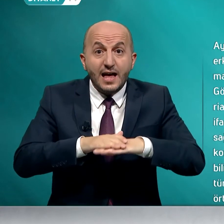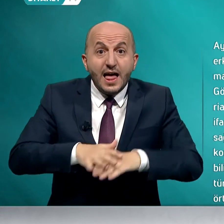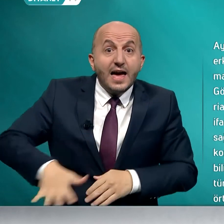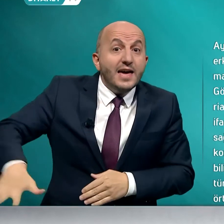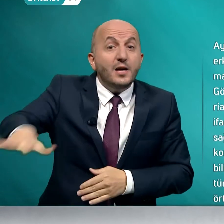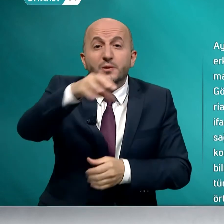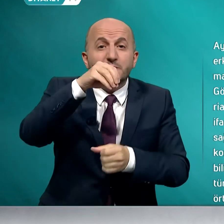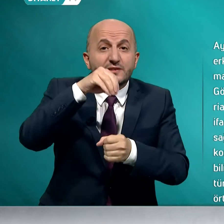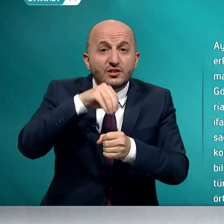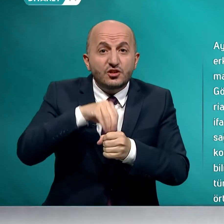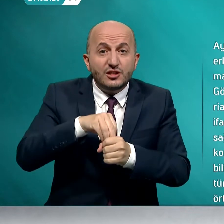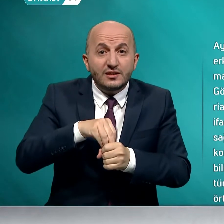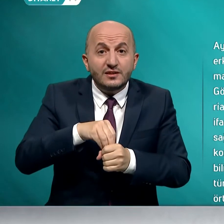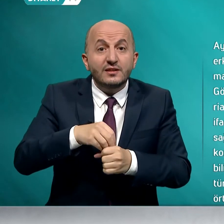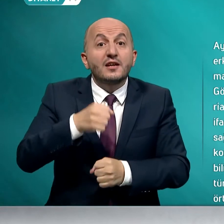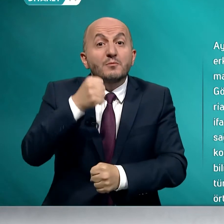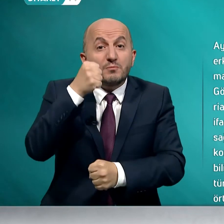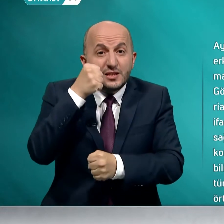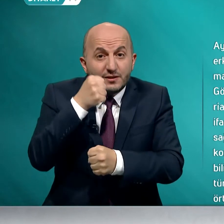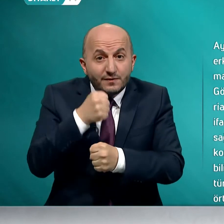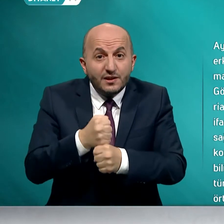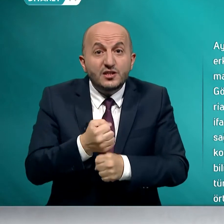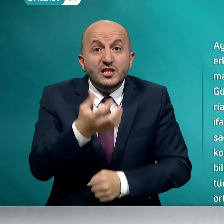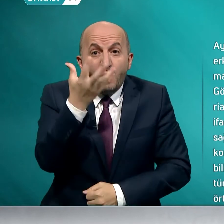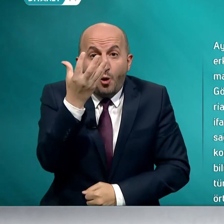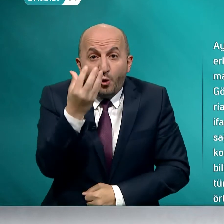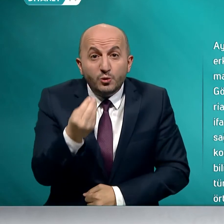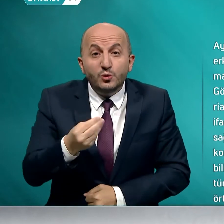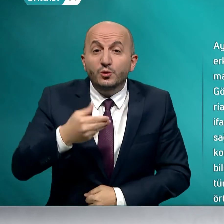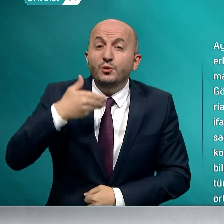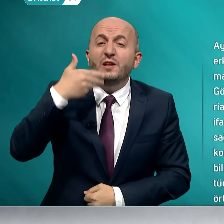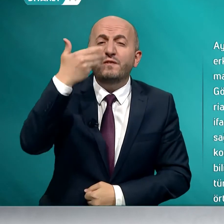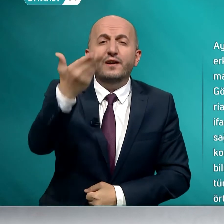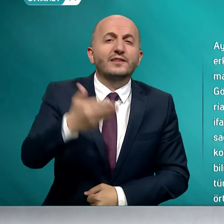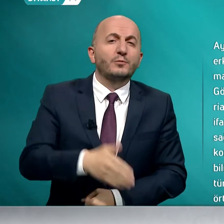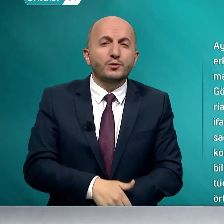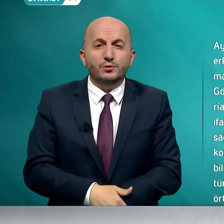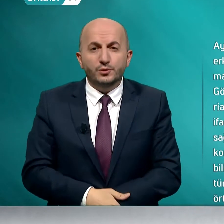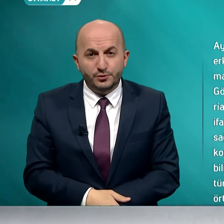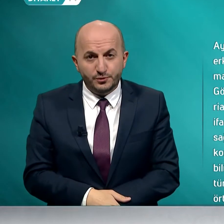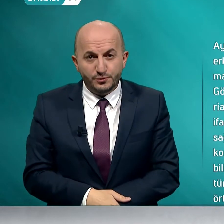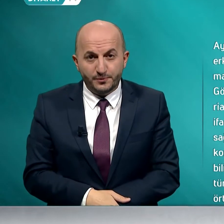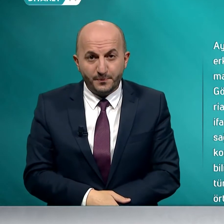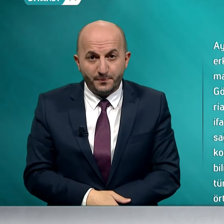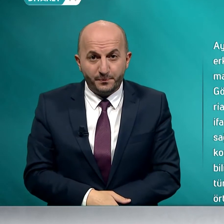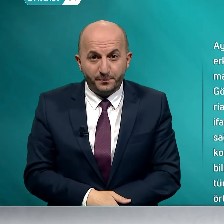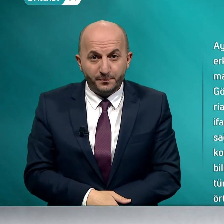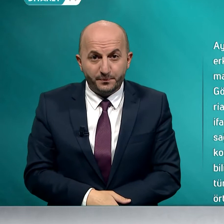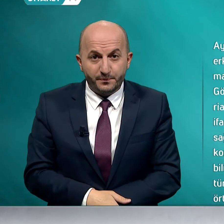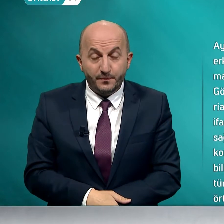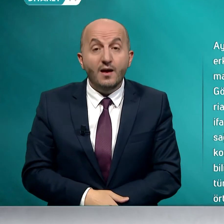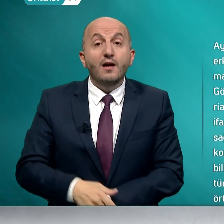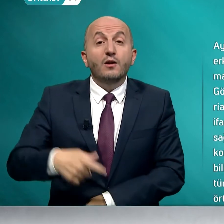etmenin hepimiz için bir vecibe olduğunu ifade buyurur.